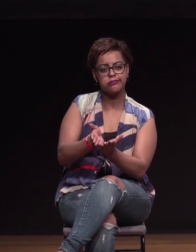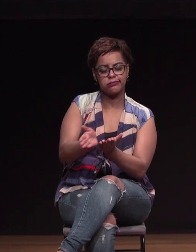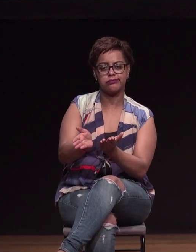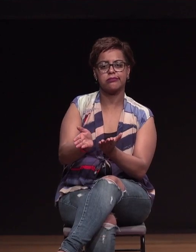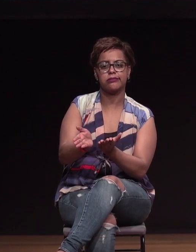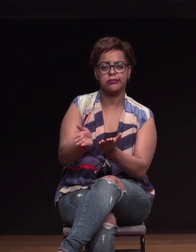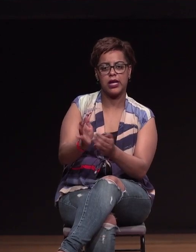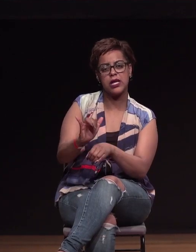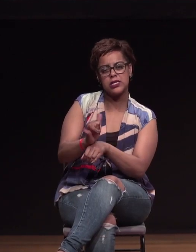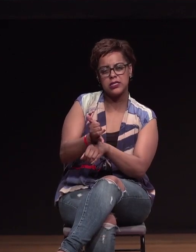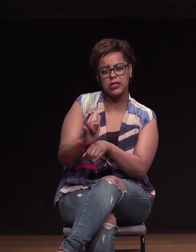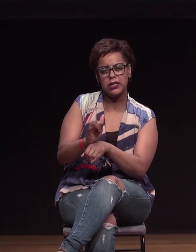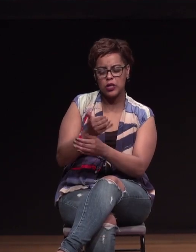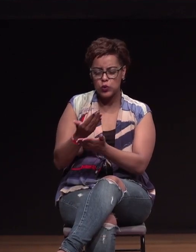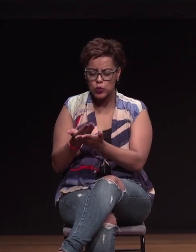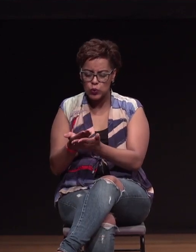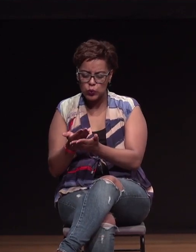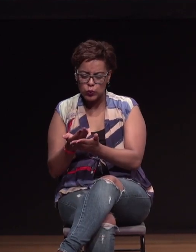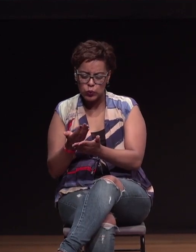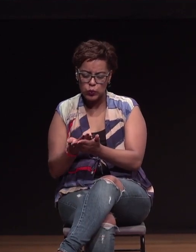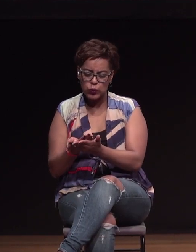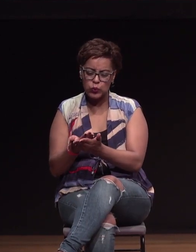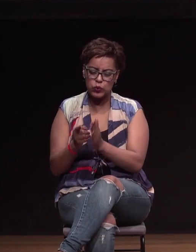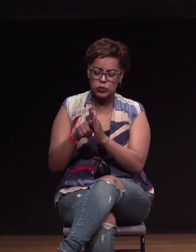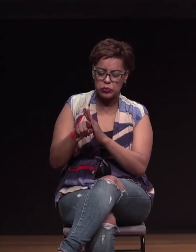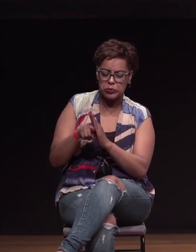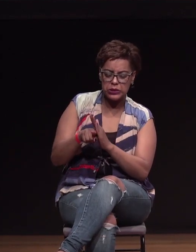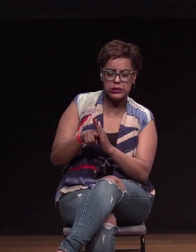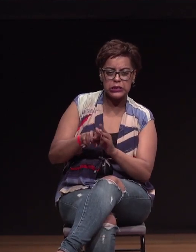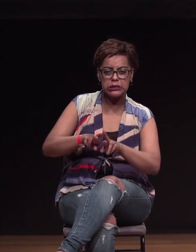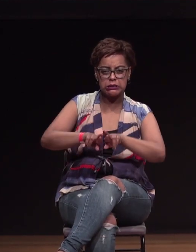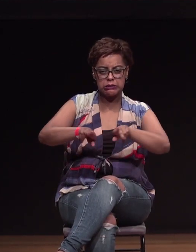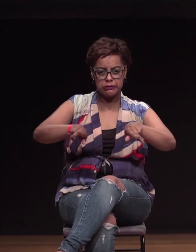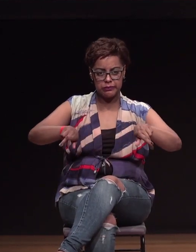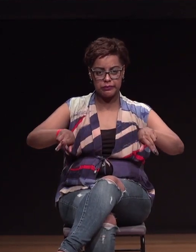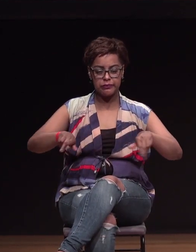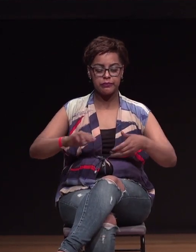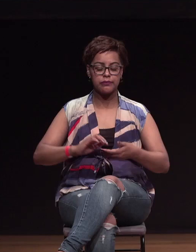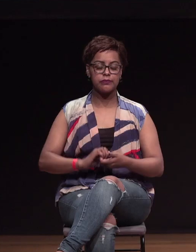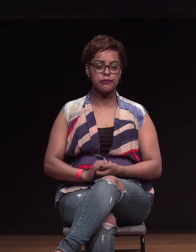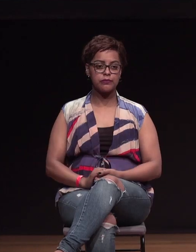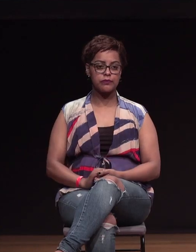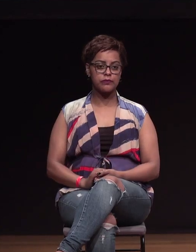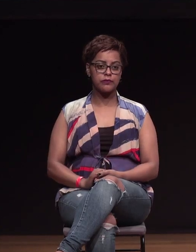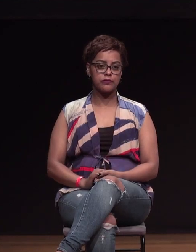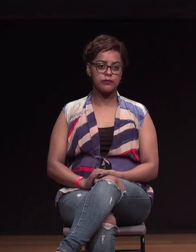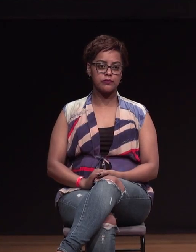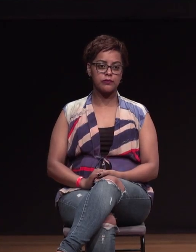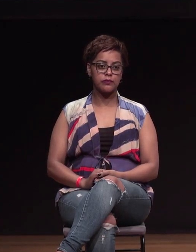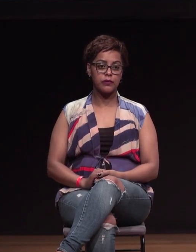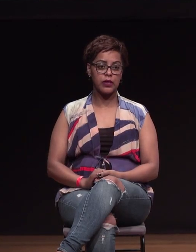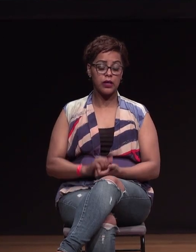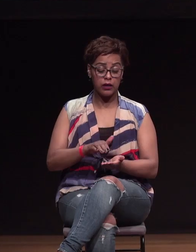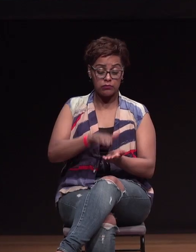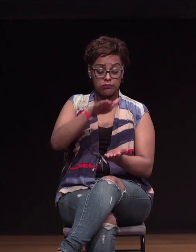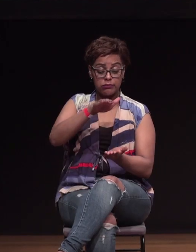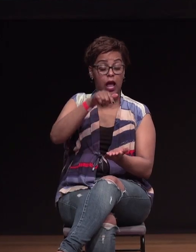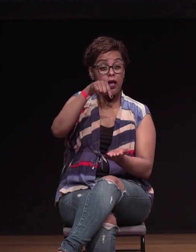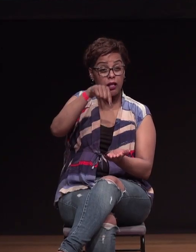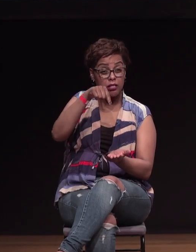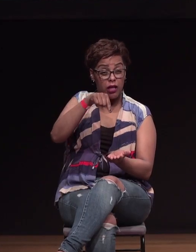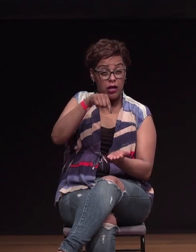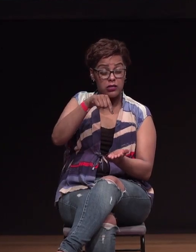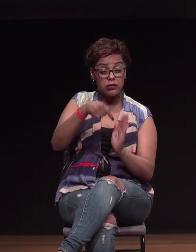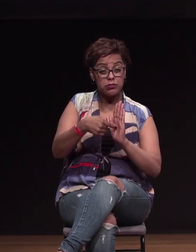linhas de estudos de diferentes universidades e tal. Bom, e aí, nessa apresentação de cada autor ou